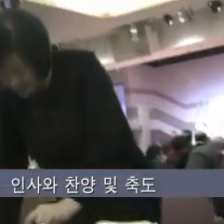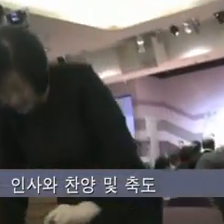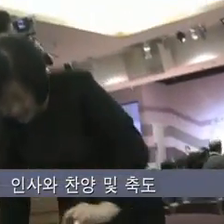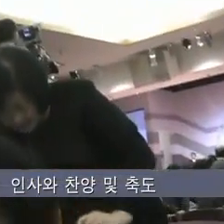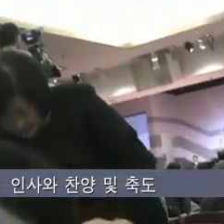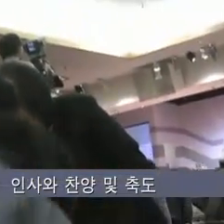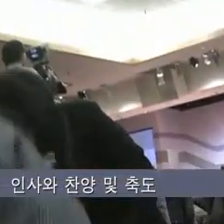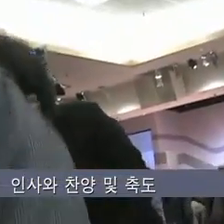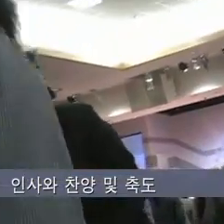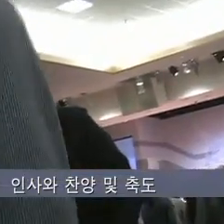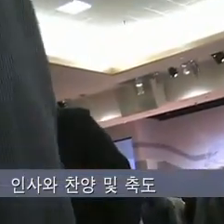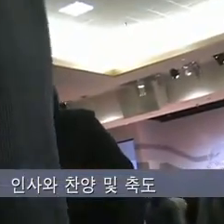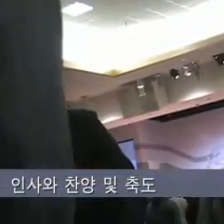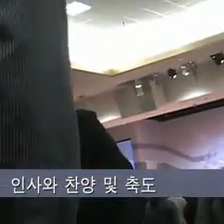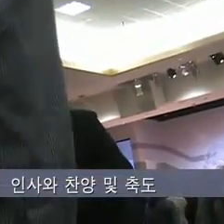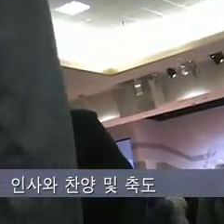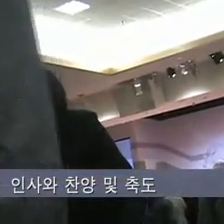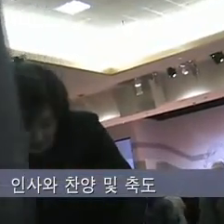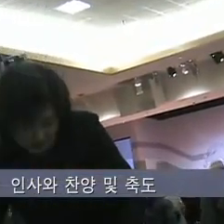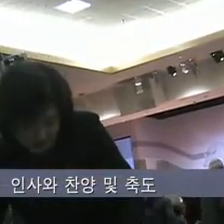찬양 올려 드리겠습니다.